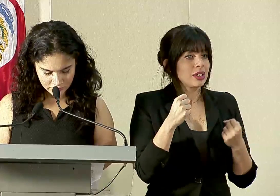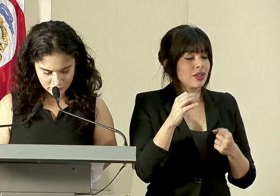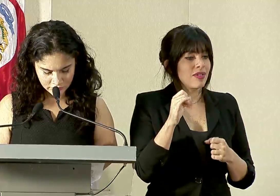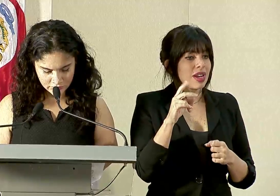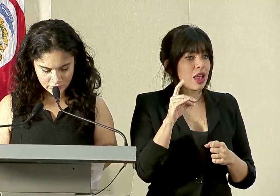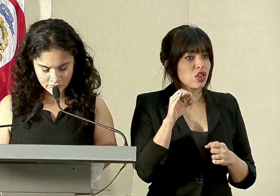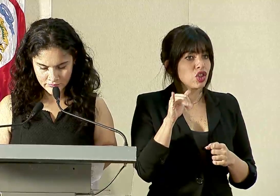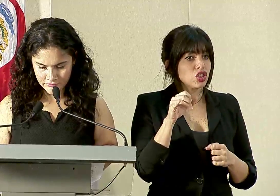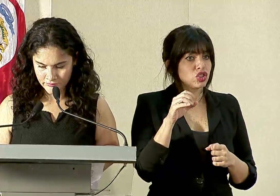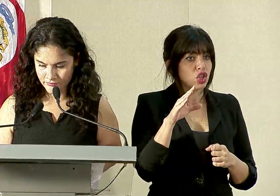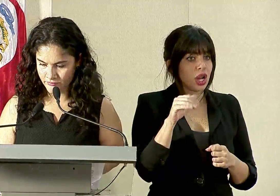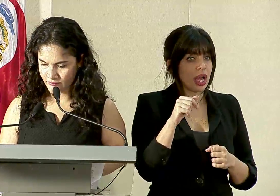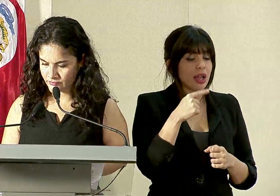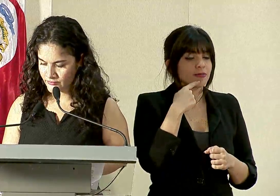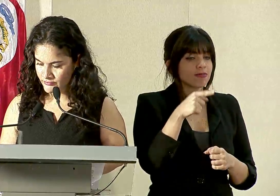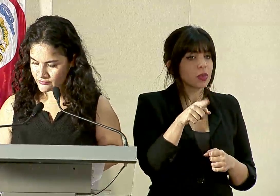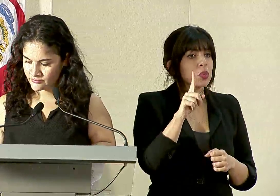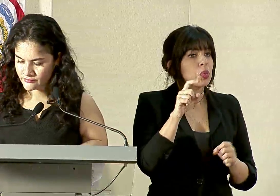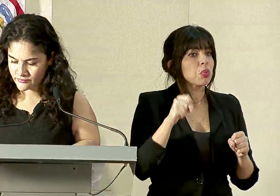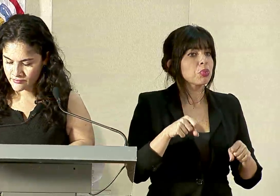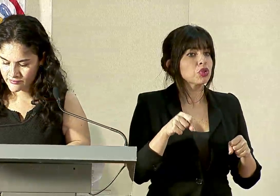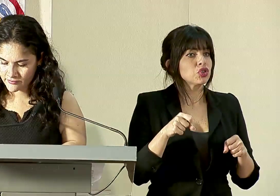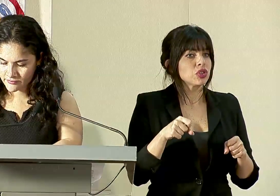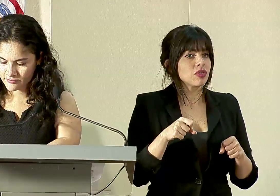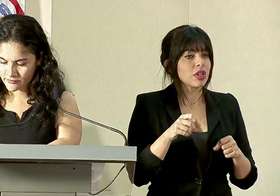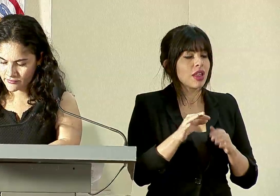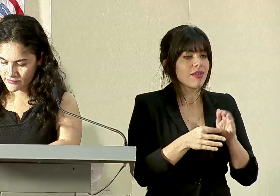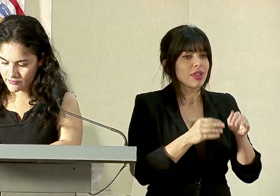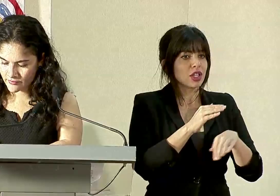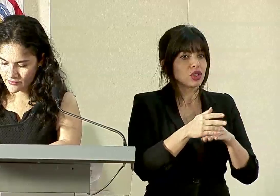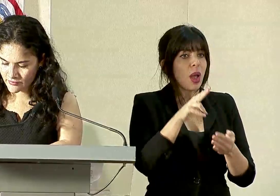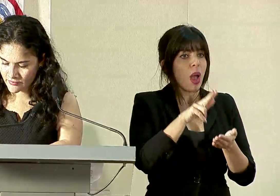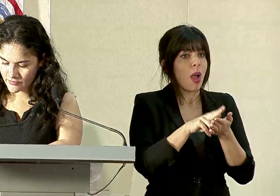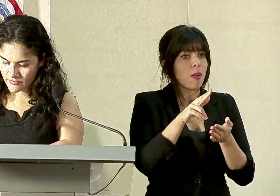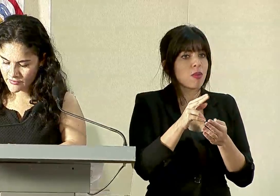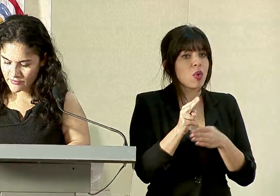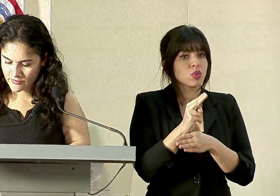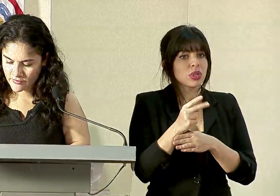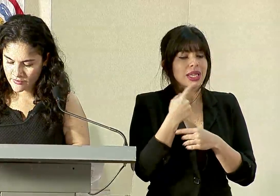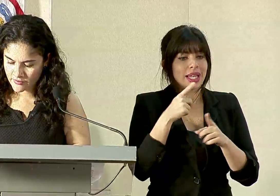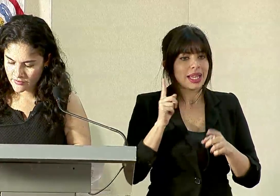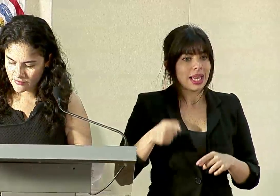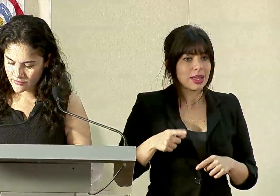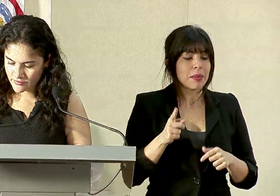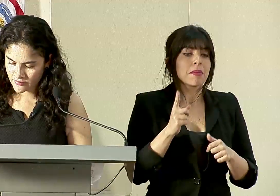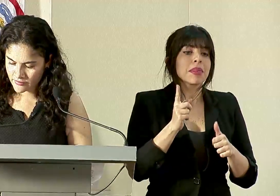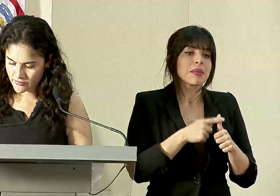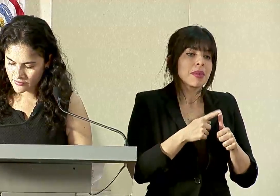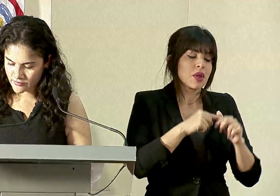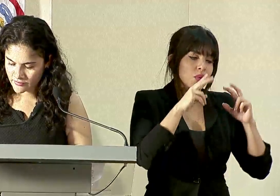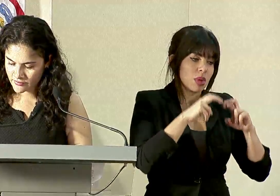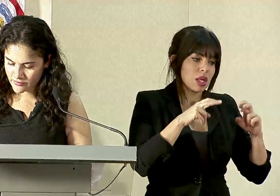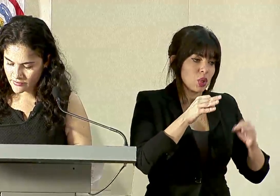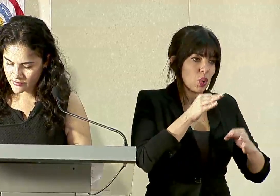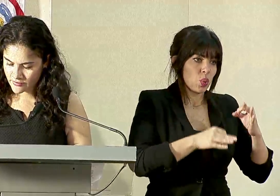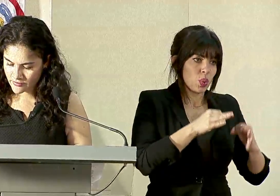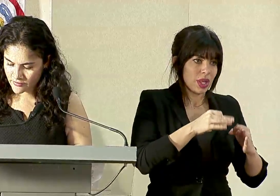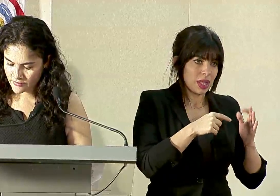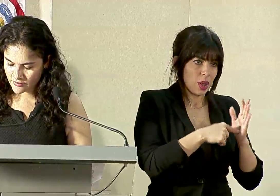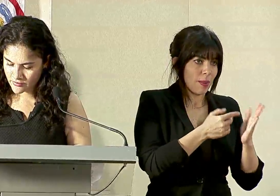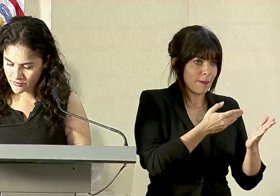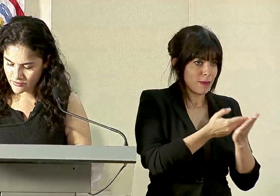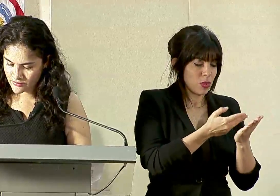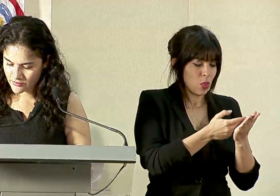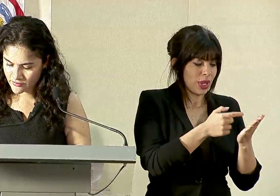Yorca él dejó entrever que es una posibilidad yo sé que están más o menos a un mes de terminar el análisis jurídico de la